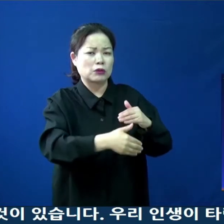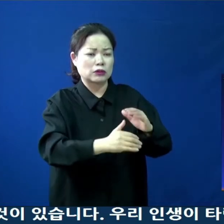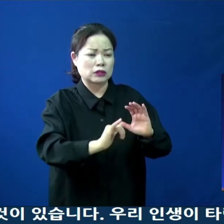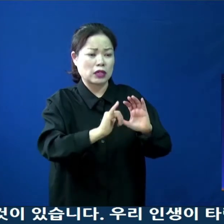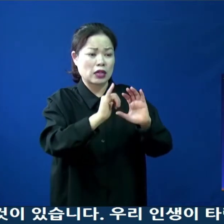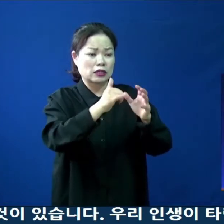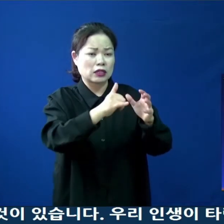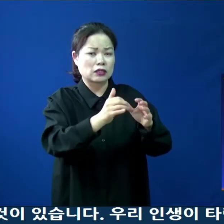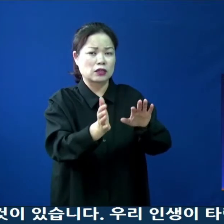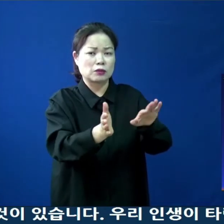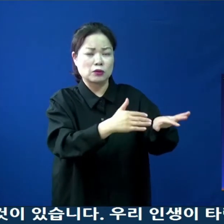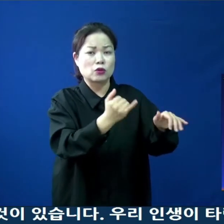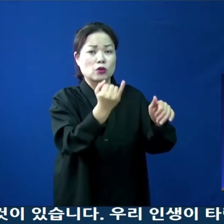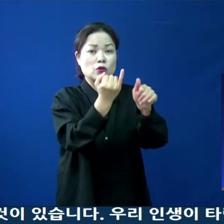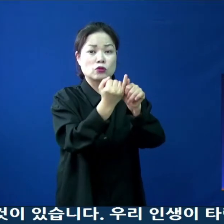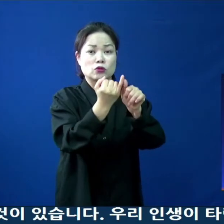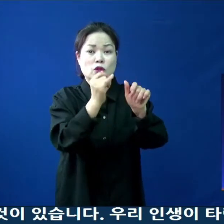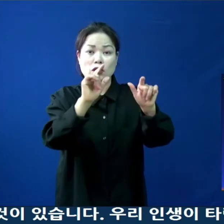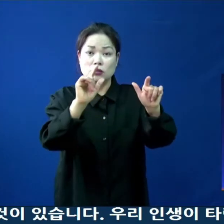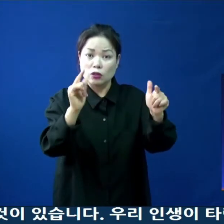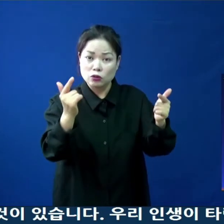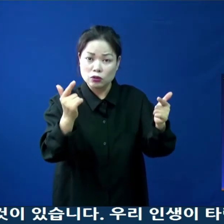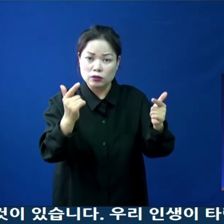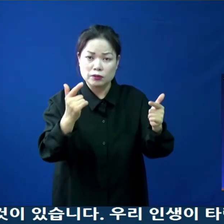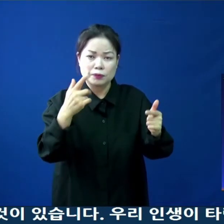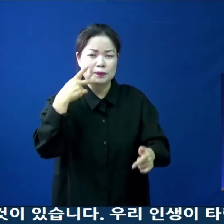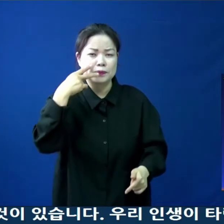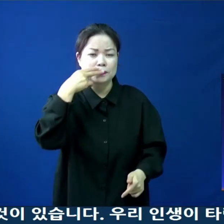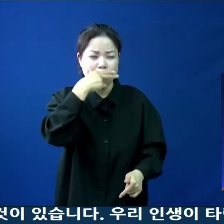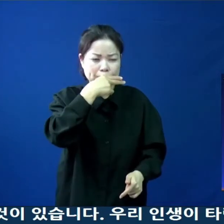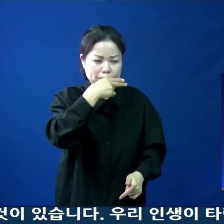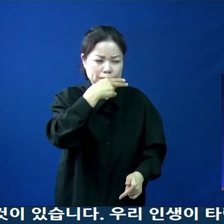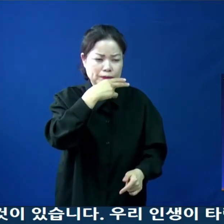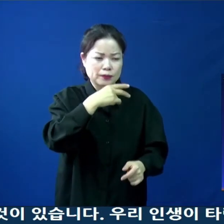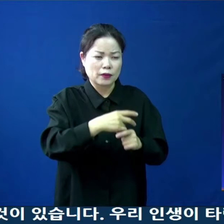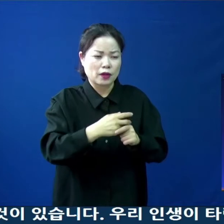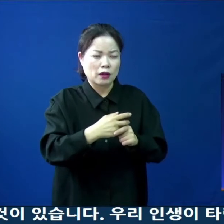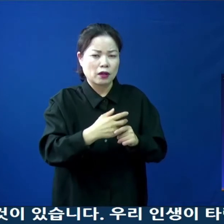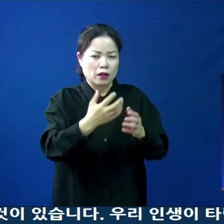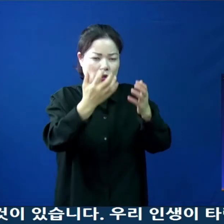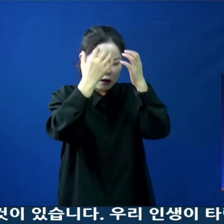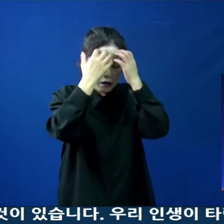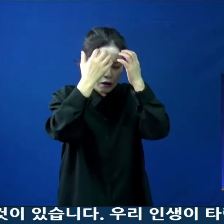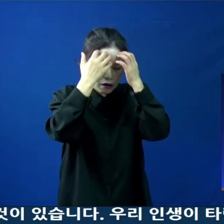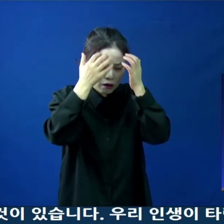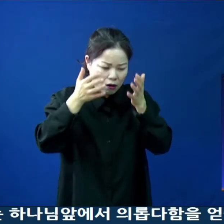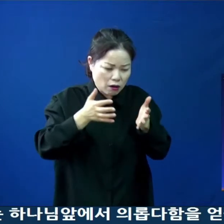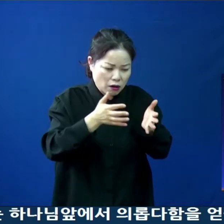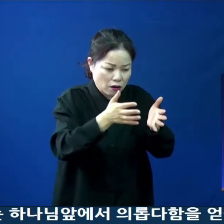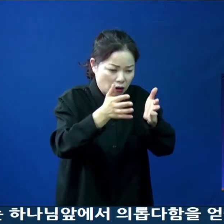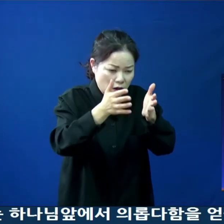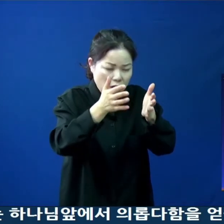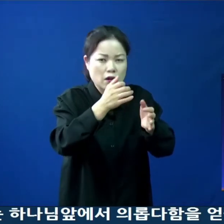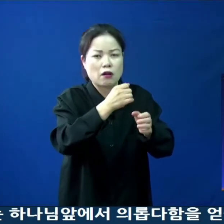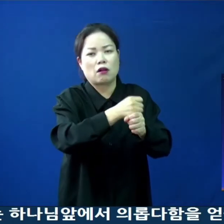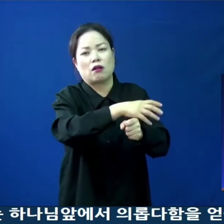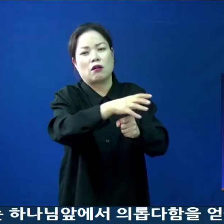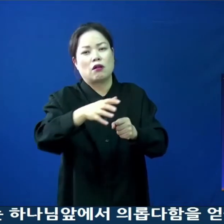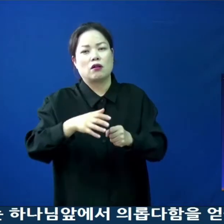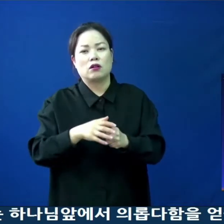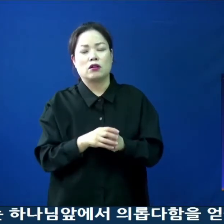것들을 다 등지고 결혼도 안 하고 금식도 하고 고행하면서 무소유의 삶을 추구하죠.